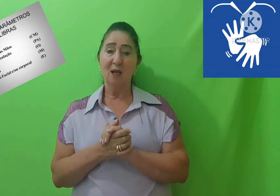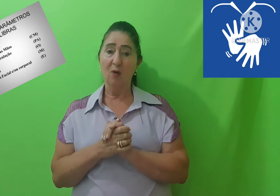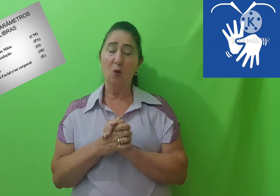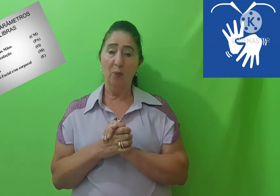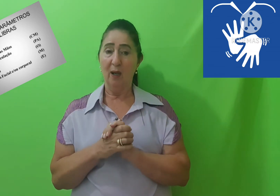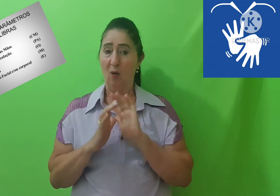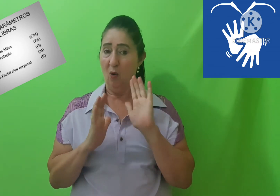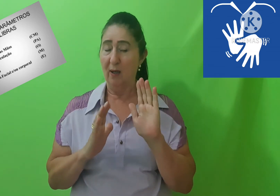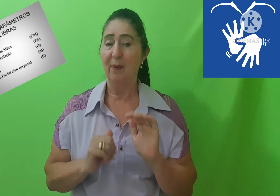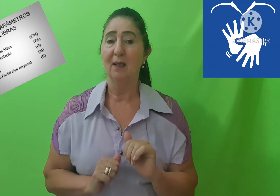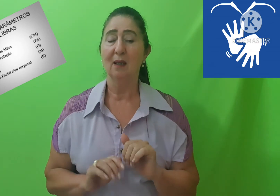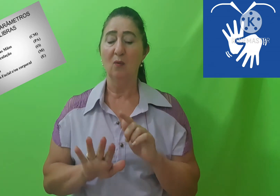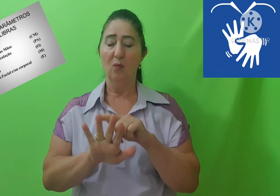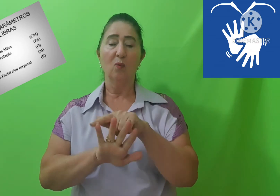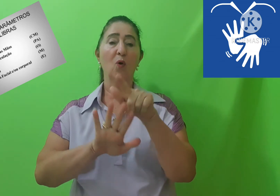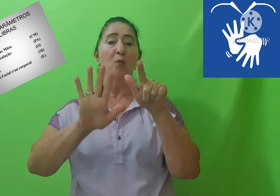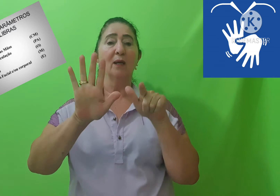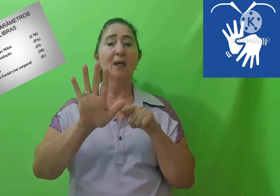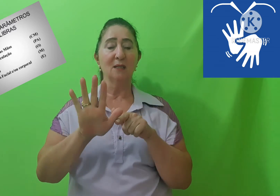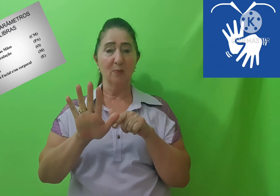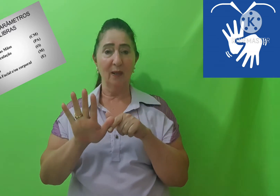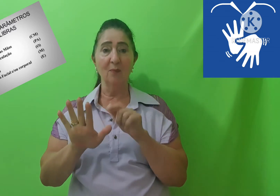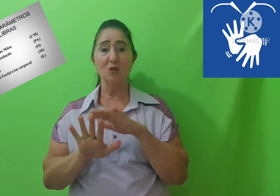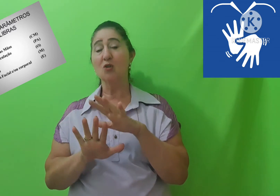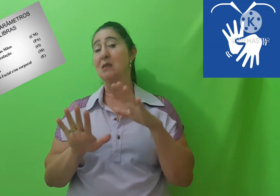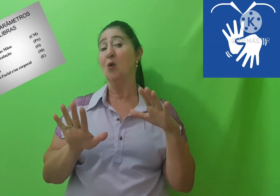e corporal. Olha bem, então, como que esses parâmetros se